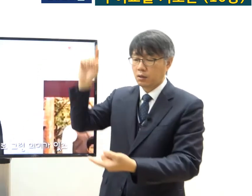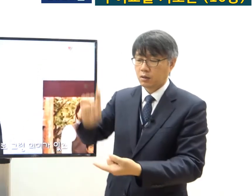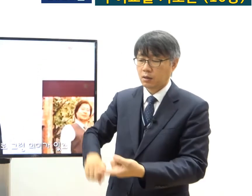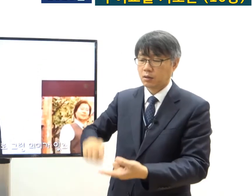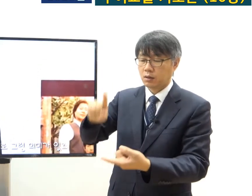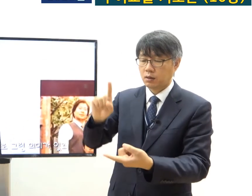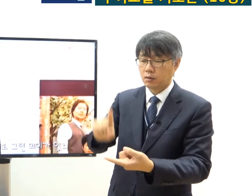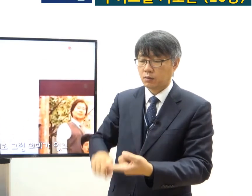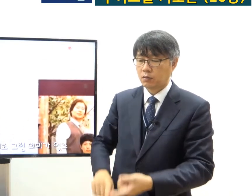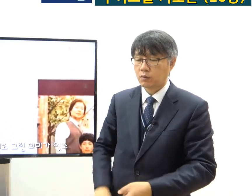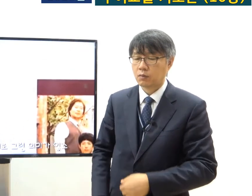지나간 대로